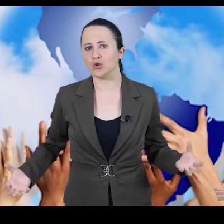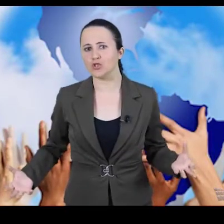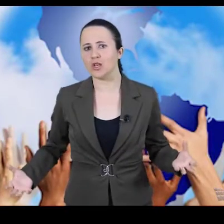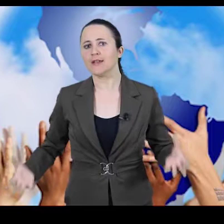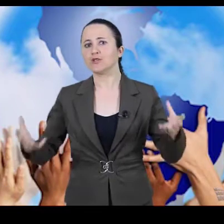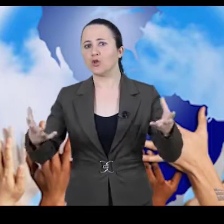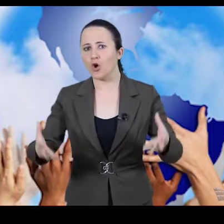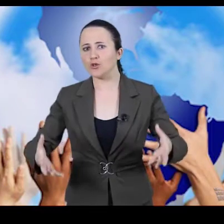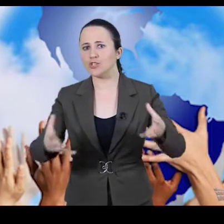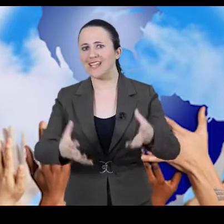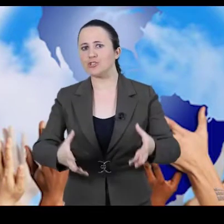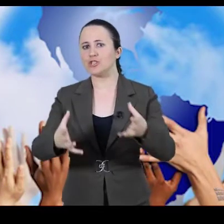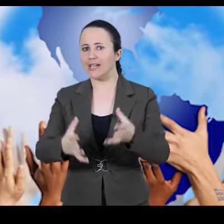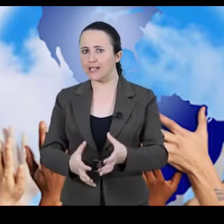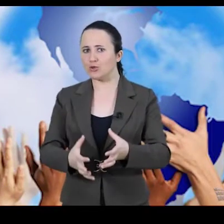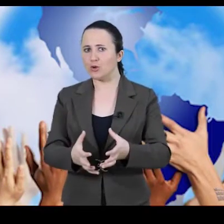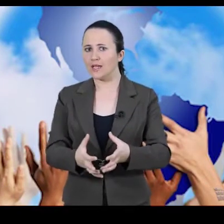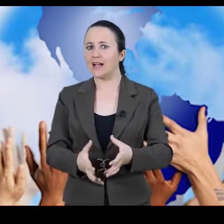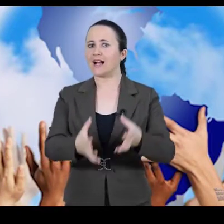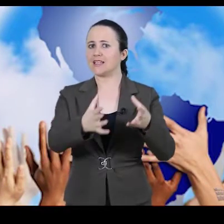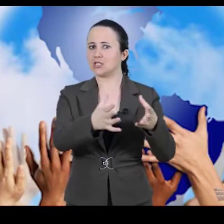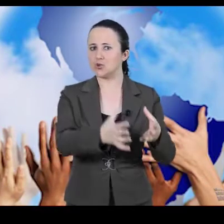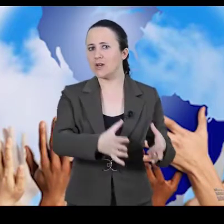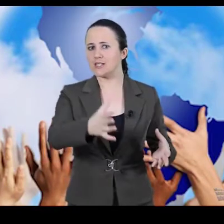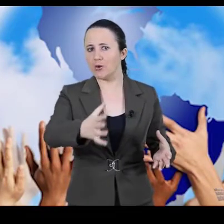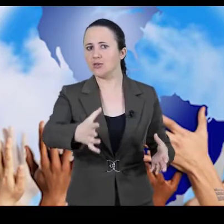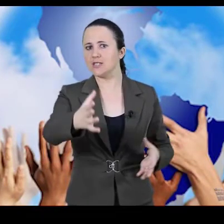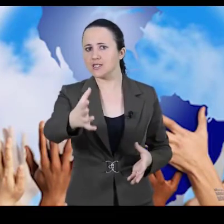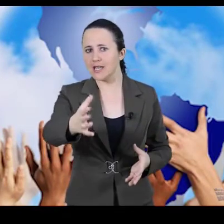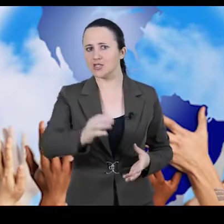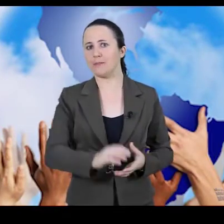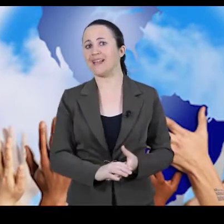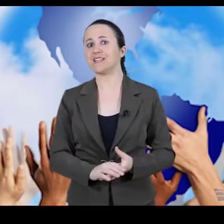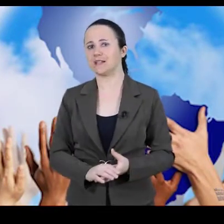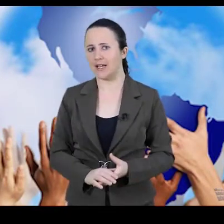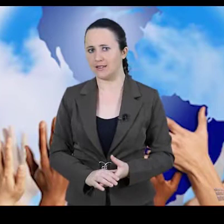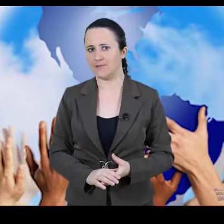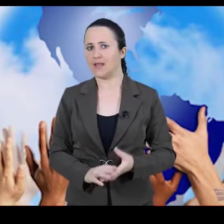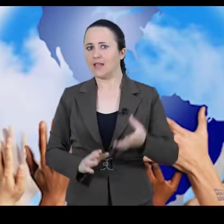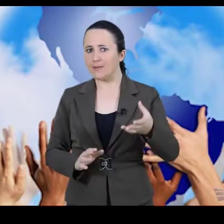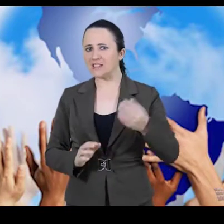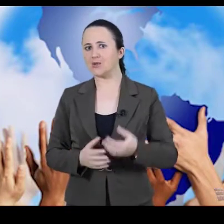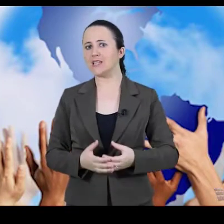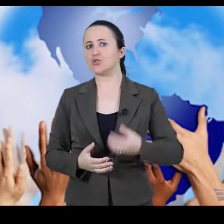todos. Todos têm direito a que a sua saúde seja bem tratada. E mais do que isso,